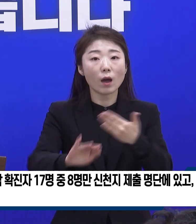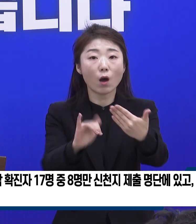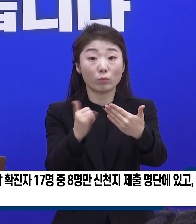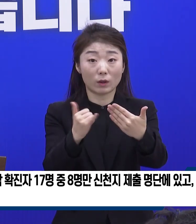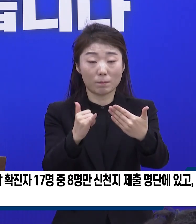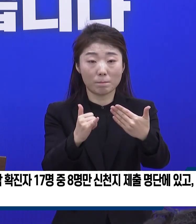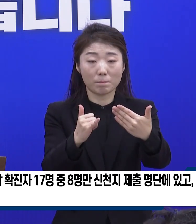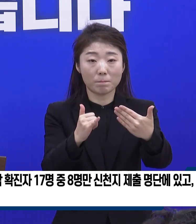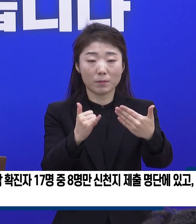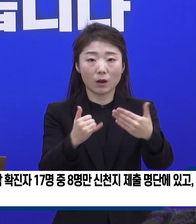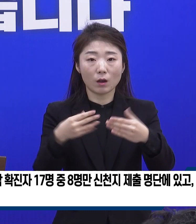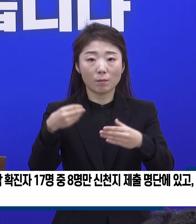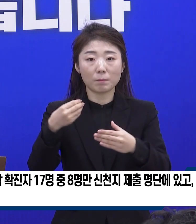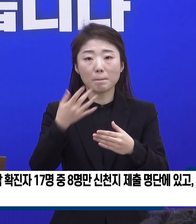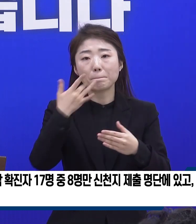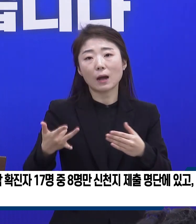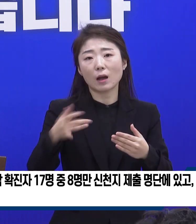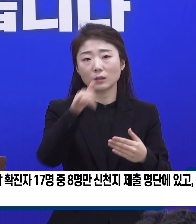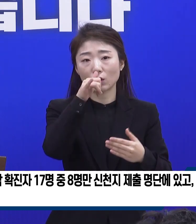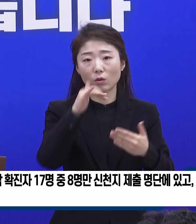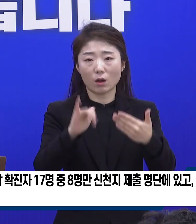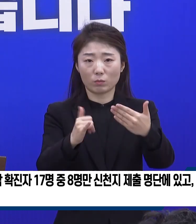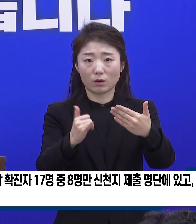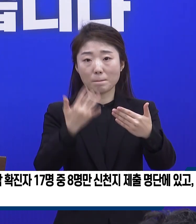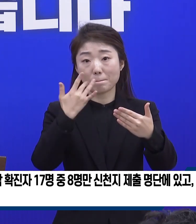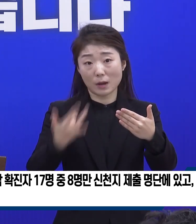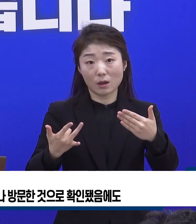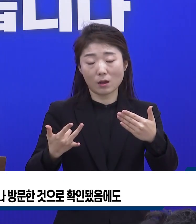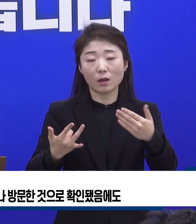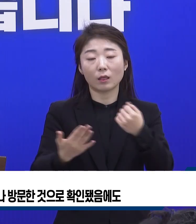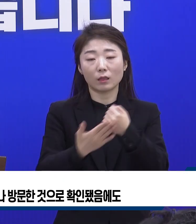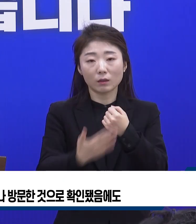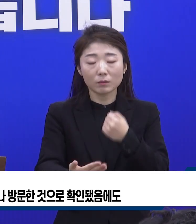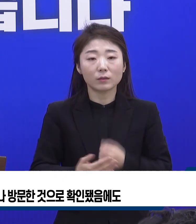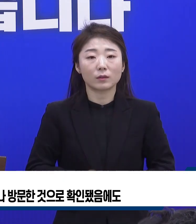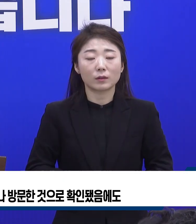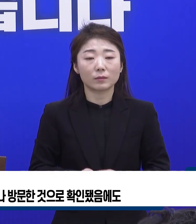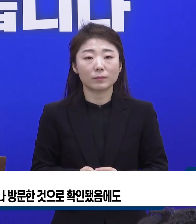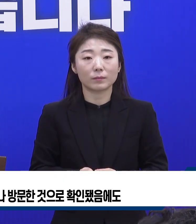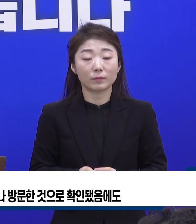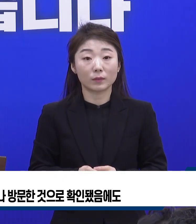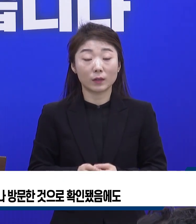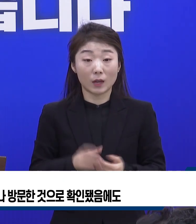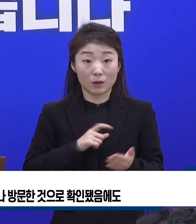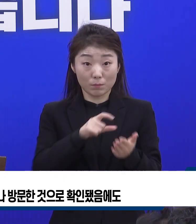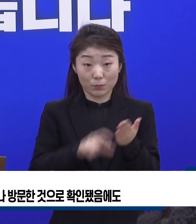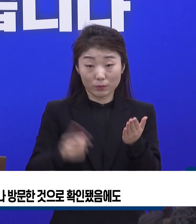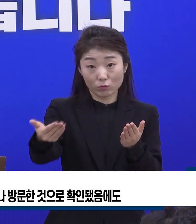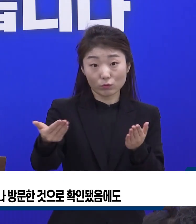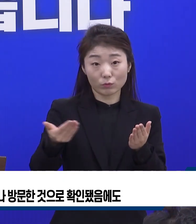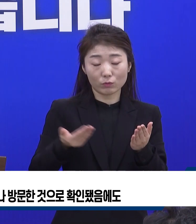제출한 명단에 포함되어 있지 않습니다. 9명의 확진자는. 따라서